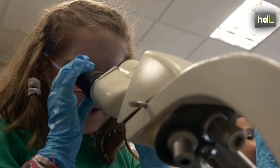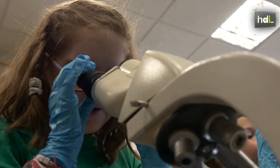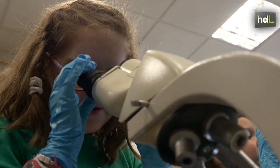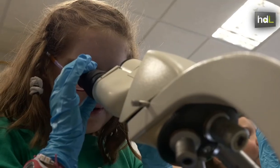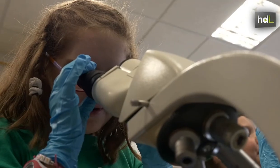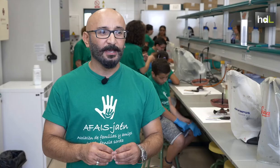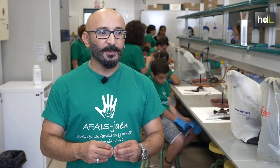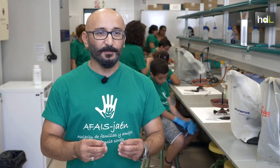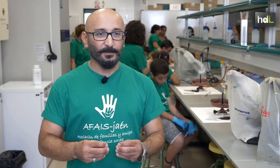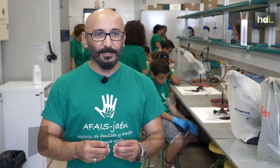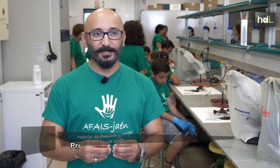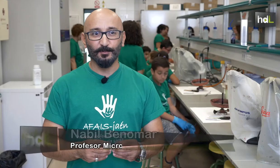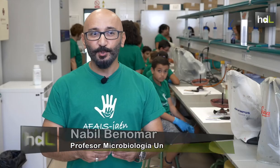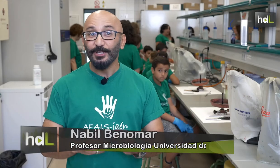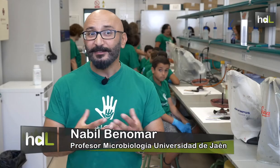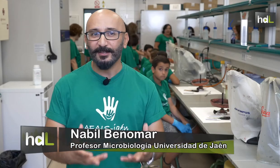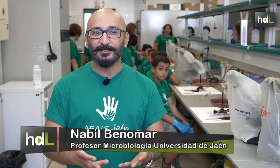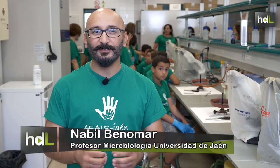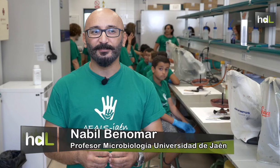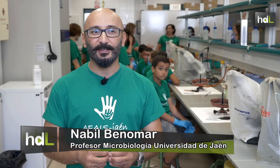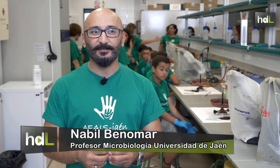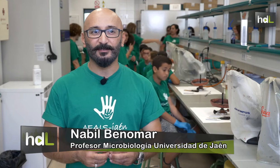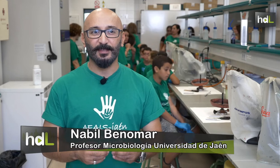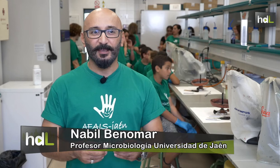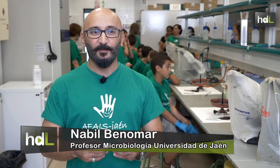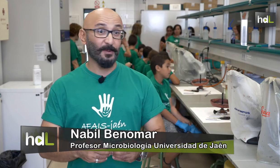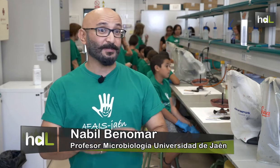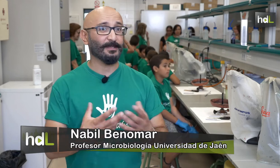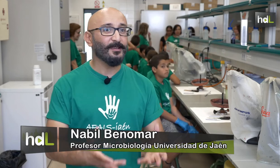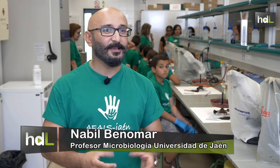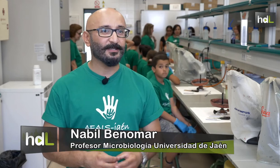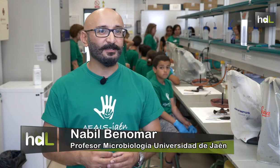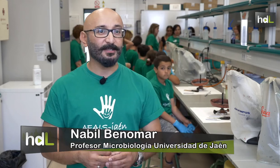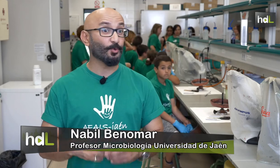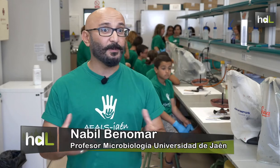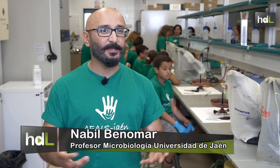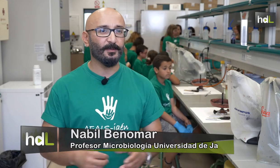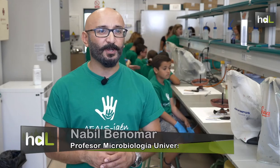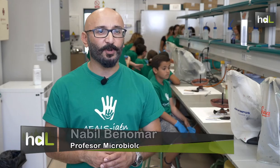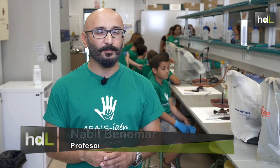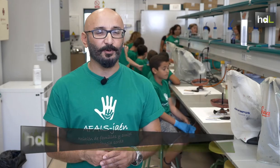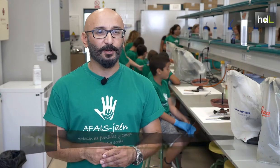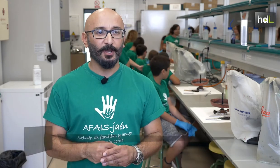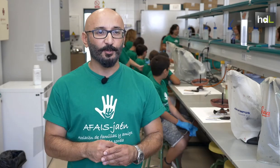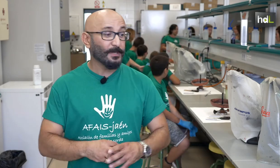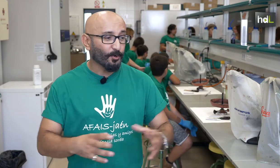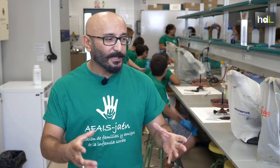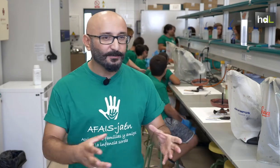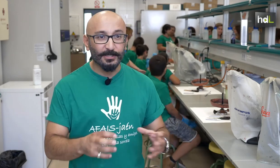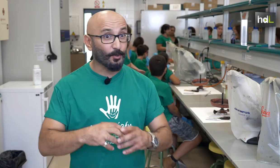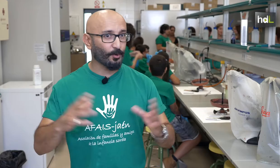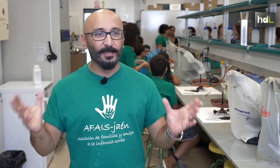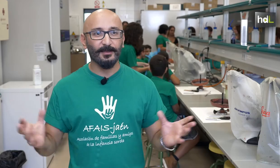cuando acabamos tienen mucho interés en ver más bacterias, en descubrir, en ver por ejemplo los